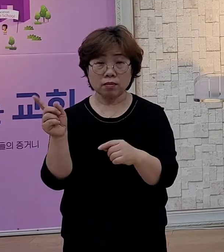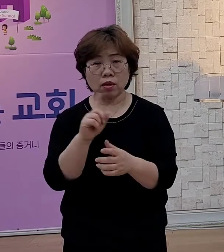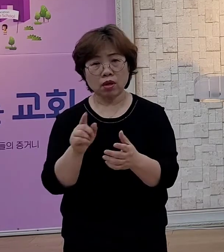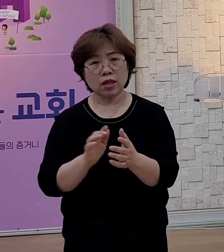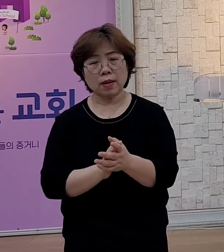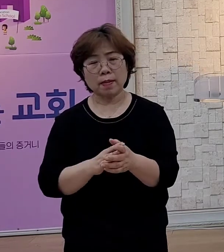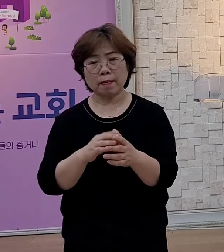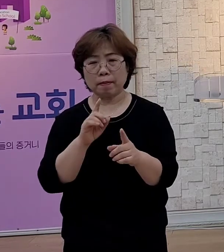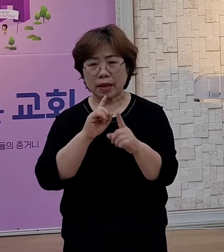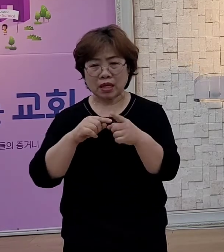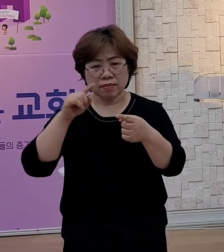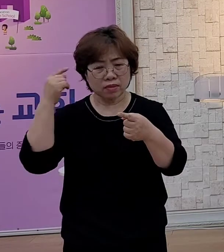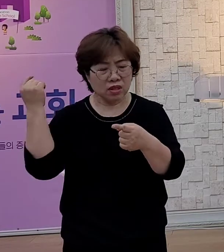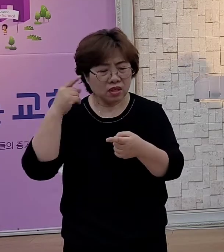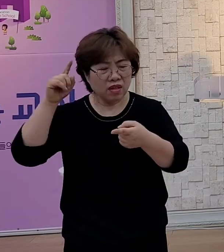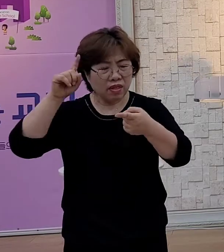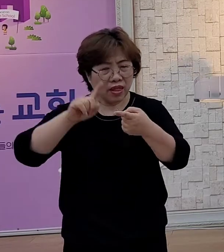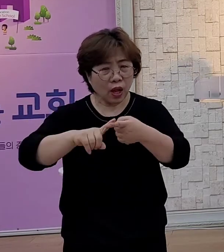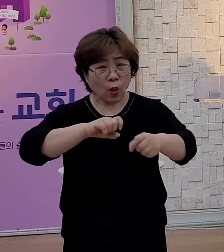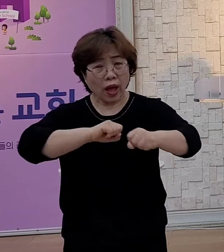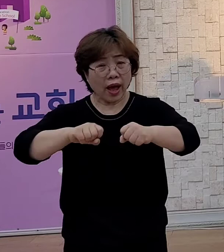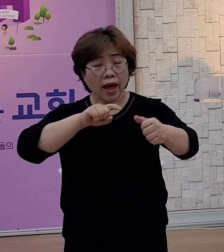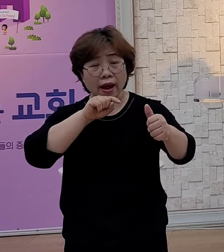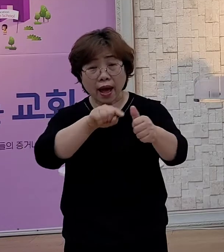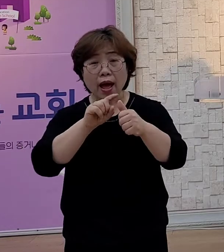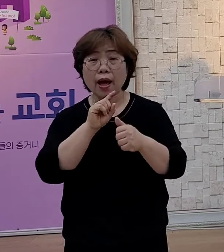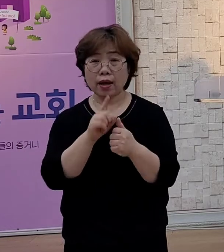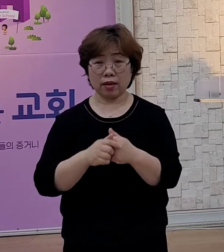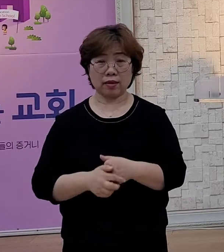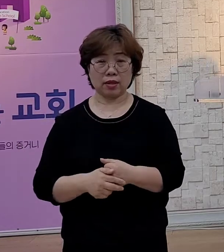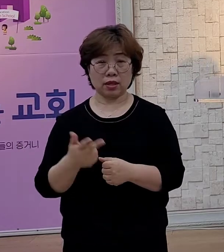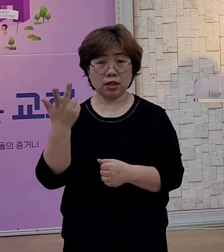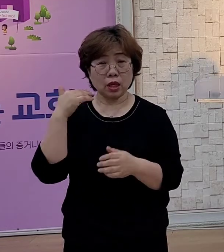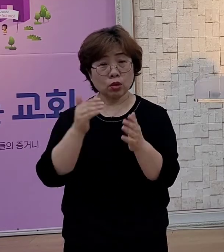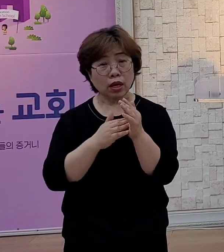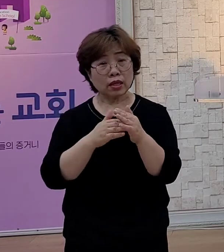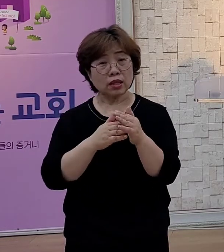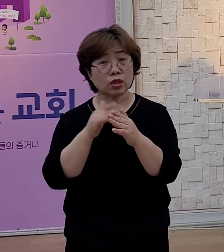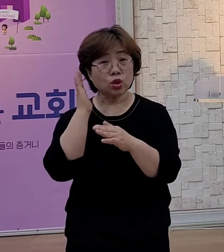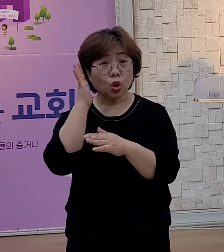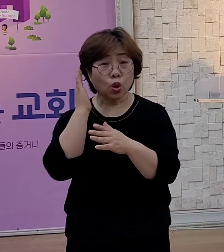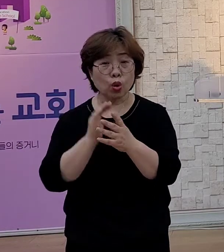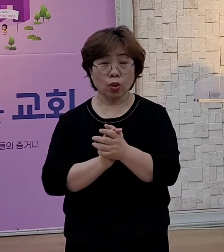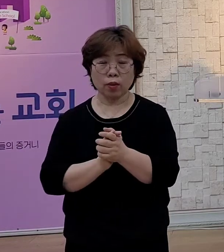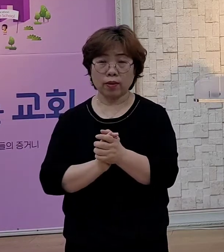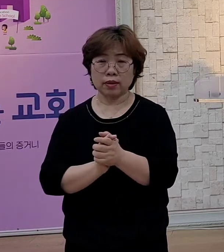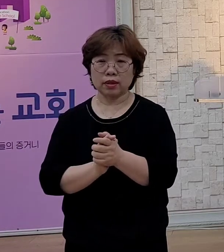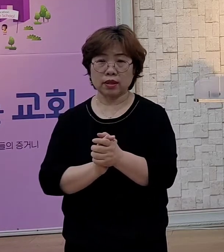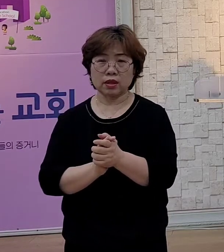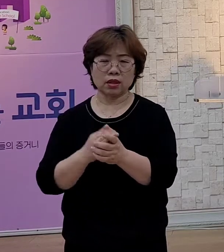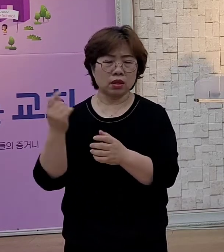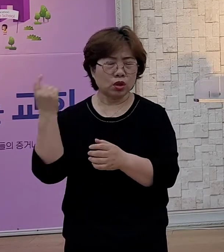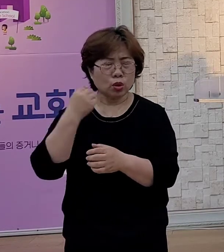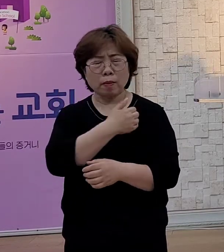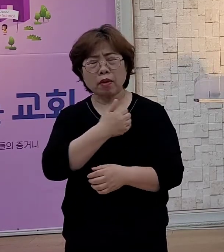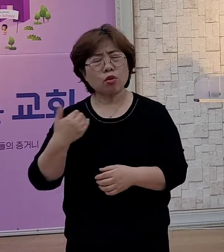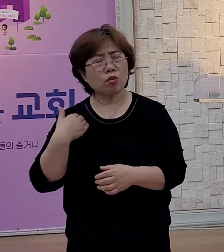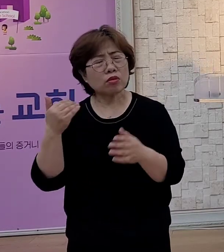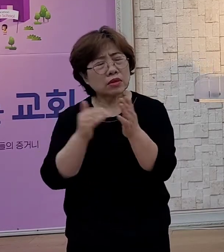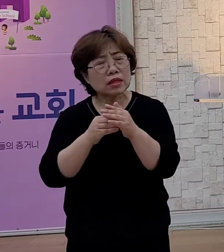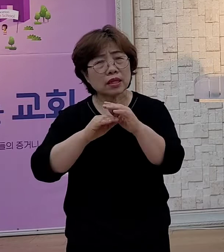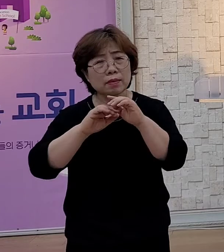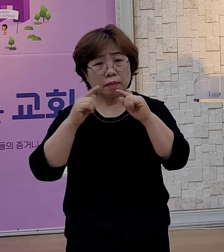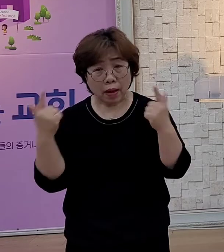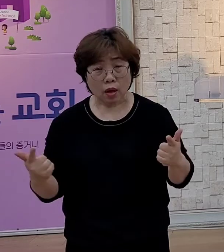말씀을 들은 대로 행하라. 그러니까 듣기만 하는, 들은 것으로 만족하는, 예배에